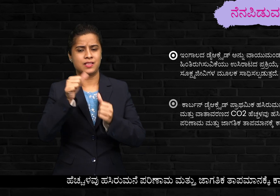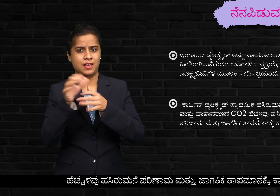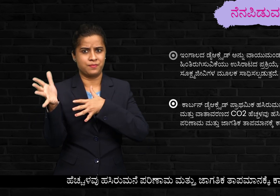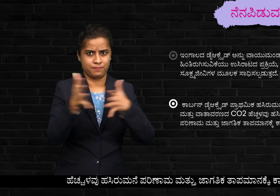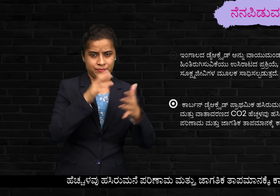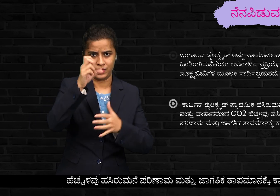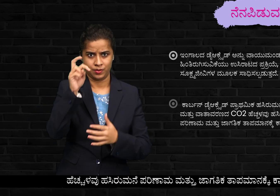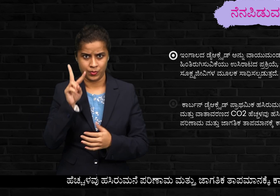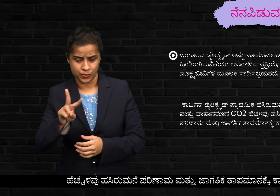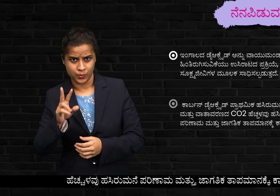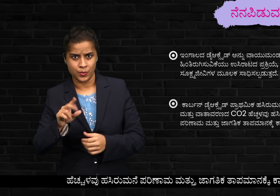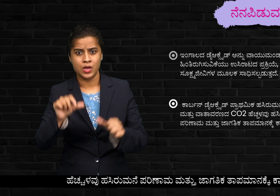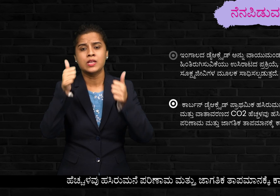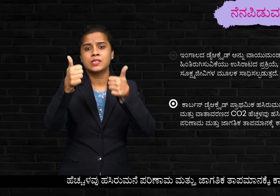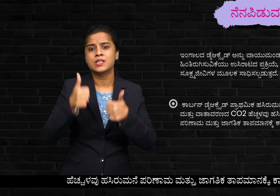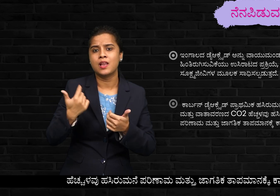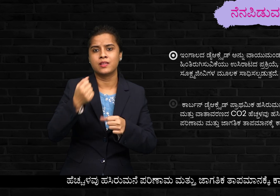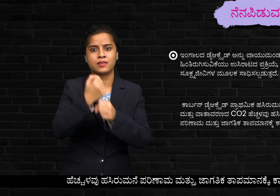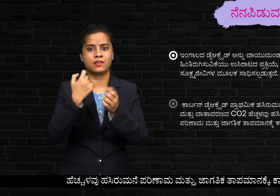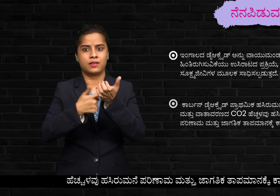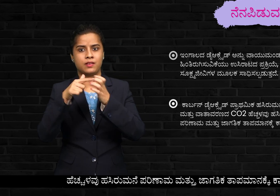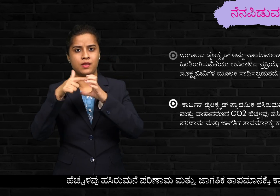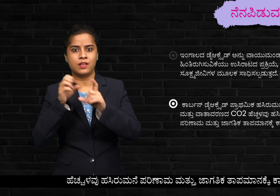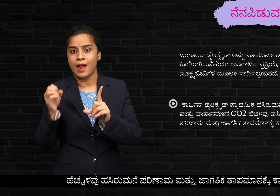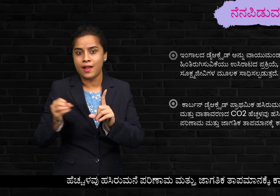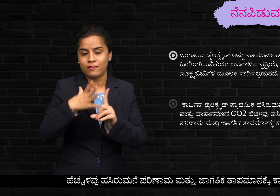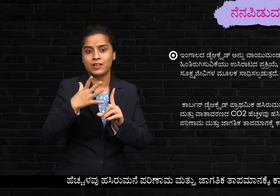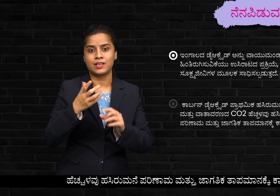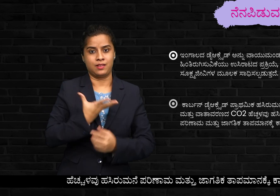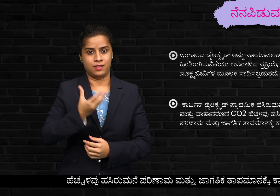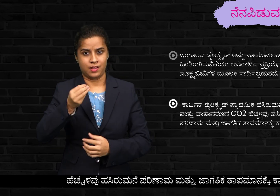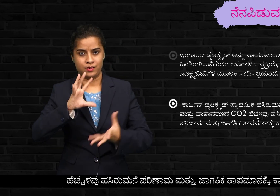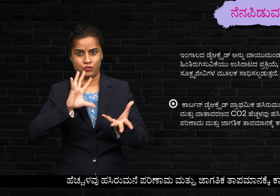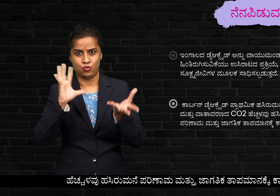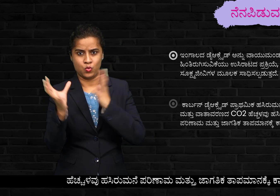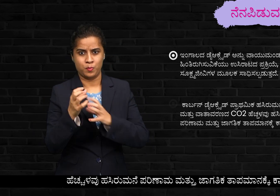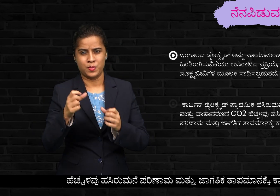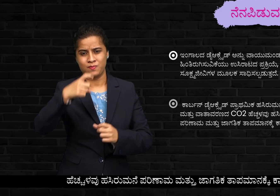ಹೆಚ್ಚಳವು ಹಸಿರುಮನೆಯ ಪರಿಣಾಮ ಮತ್ತು ಜಾಗತಿಕ ತಾಪಮಾನಕ್ಕೆ ಕಾರಣವಾಗುತ್ತದೆ.